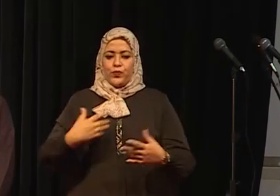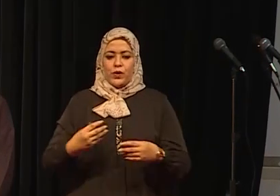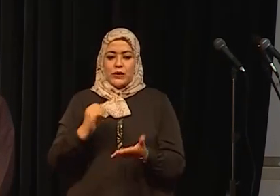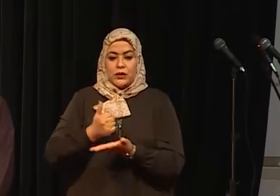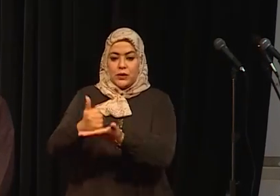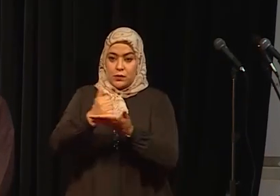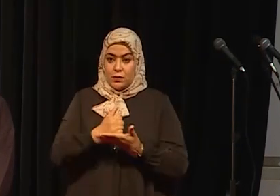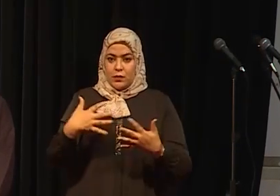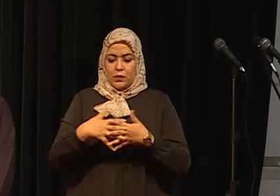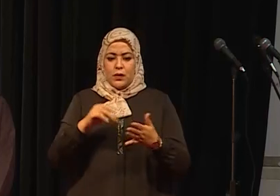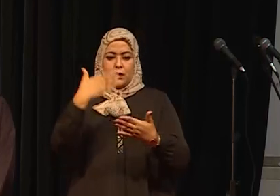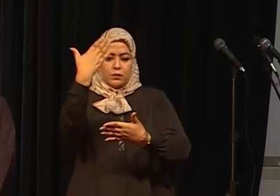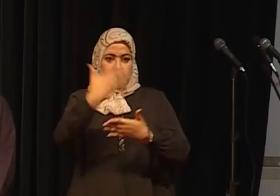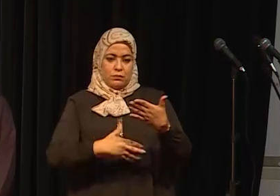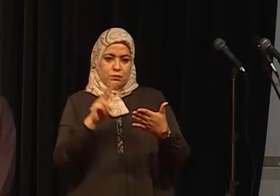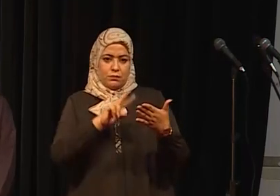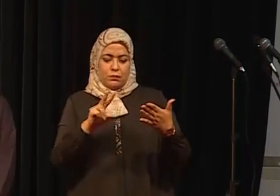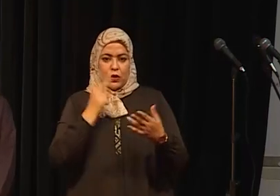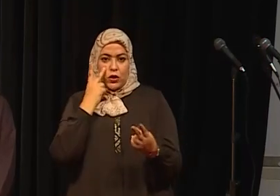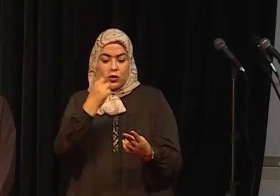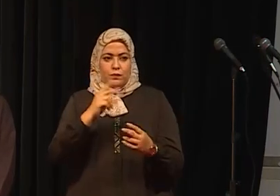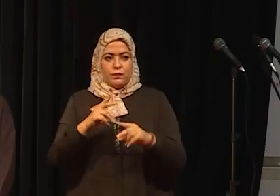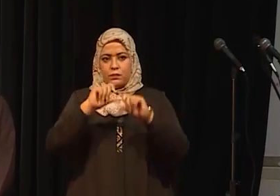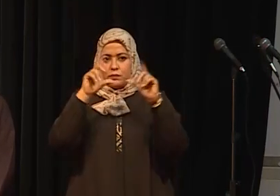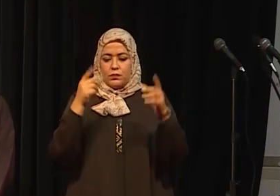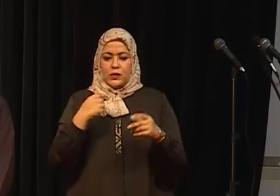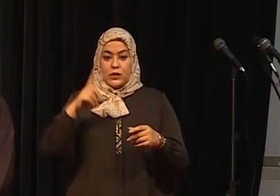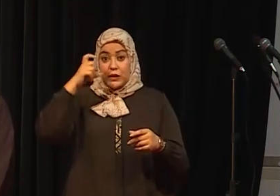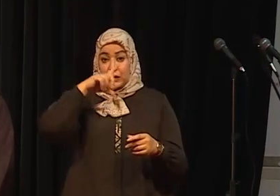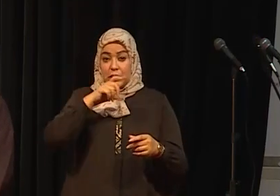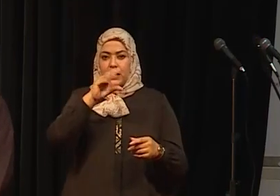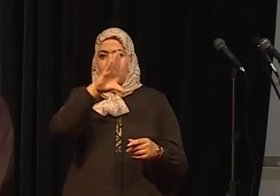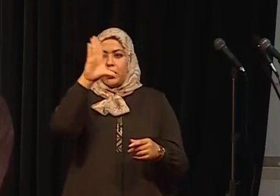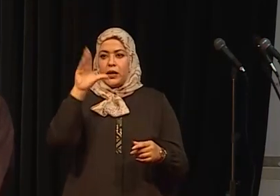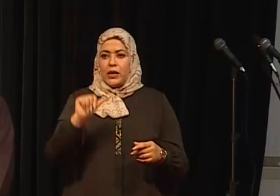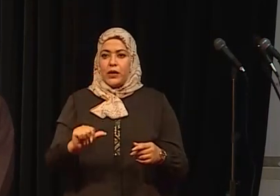لنا من خلال مداخلتها رؤية من